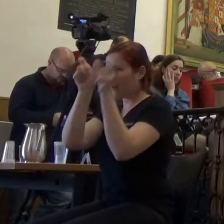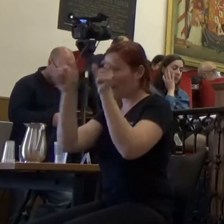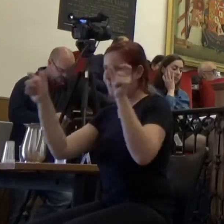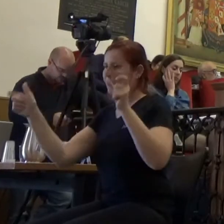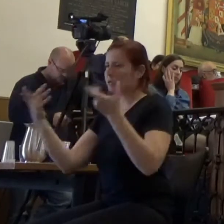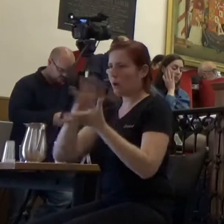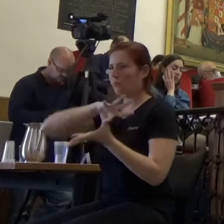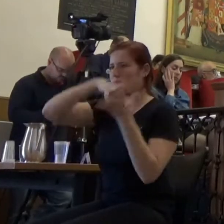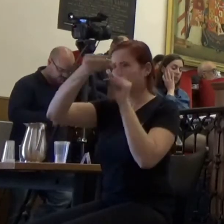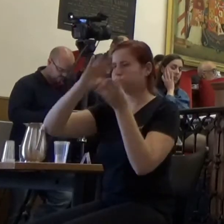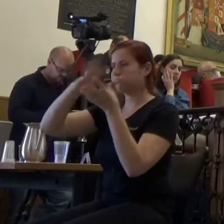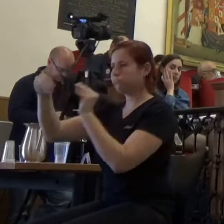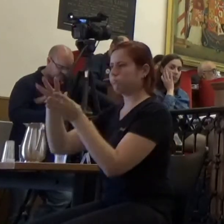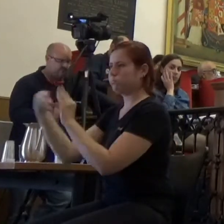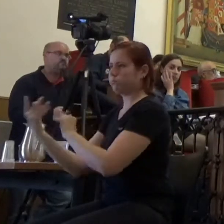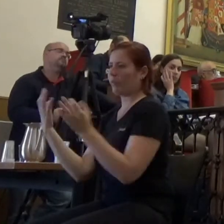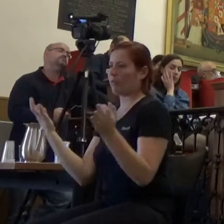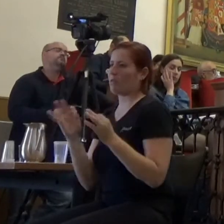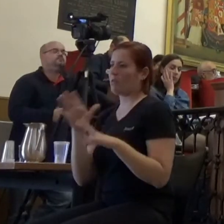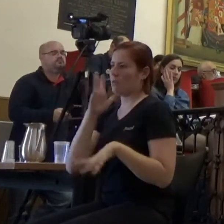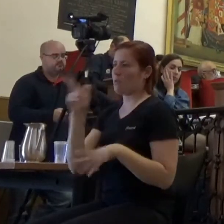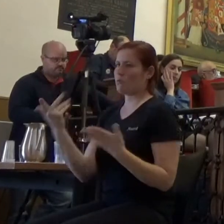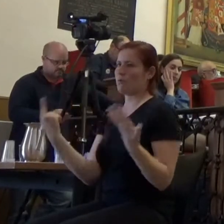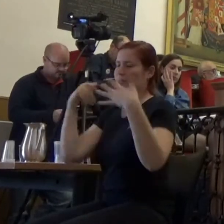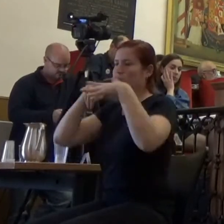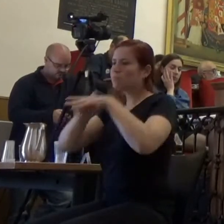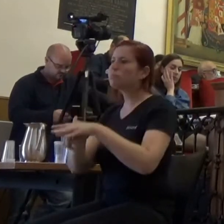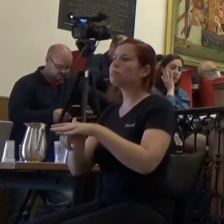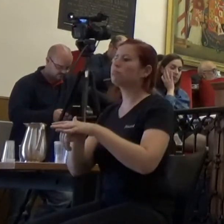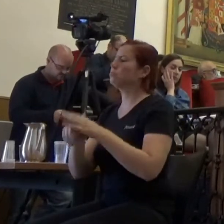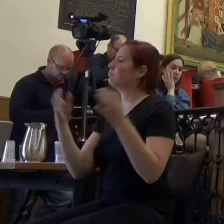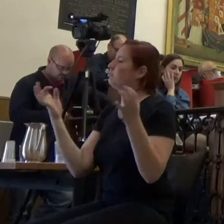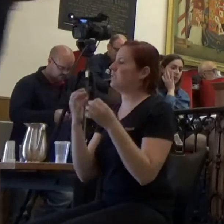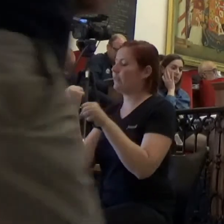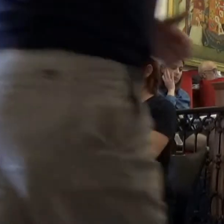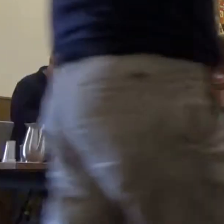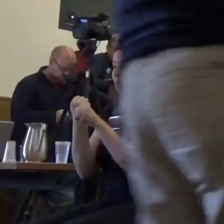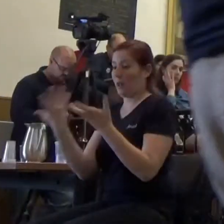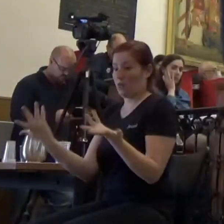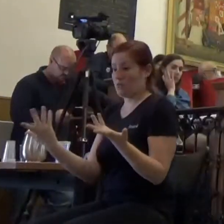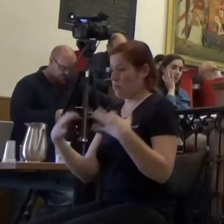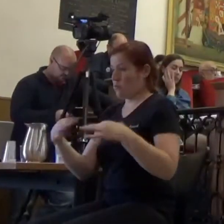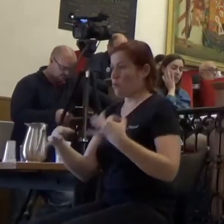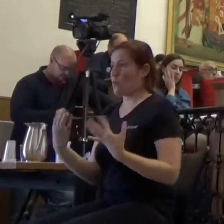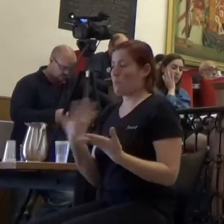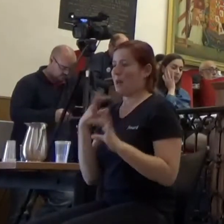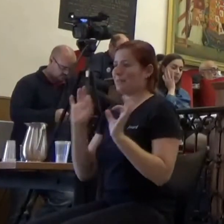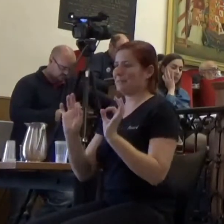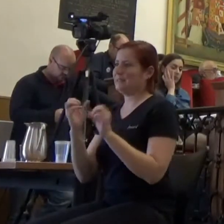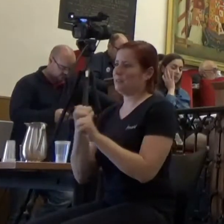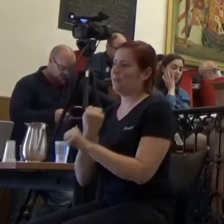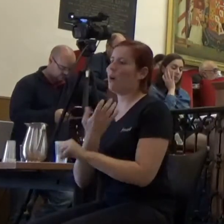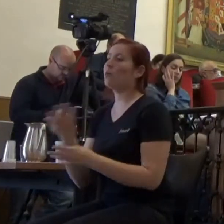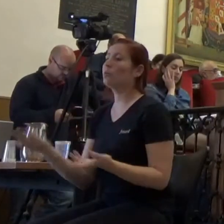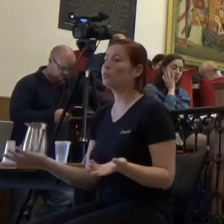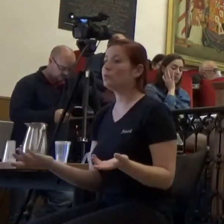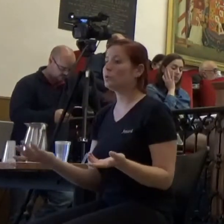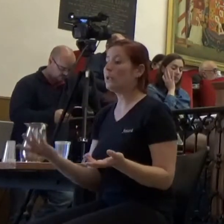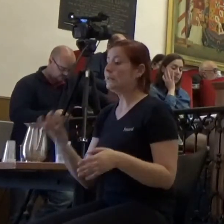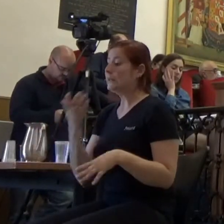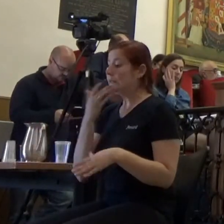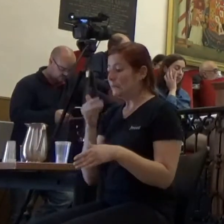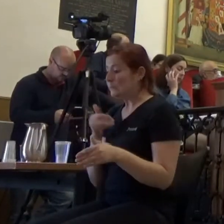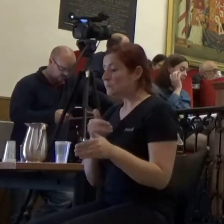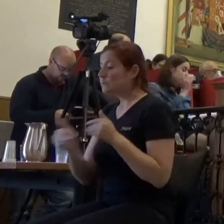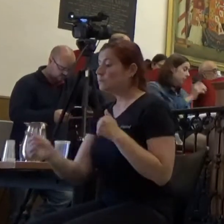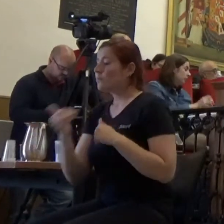cada trabajador y que facilite la integración laboral de estos en el mercado ordinario de trabajo. Si se produjera o